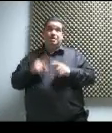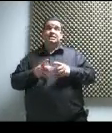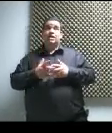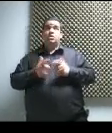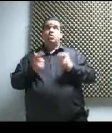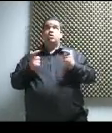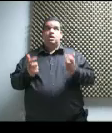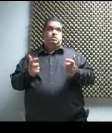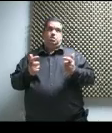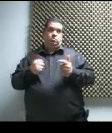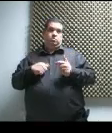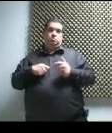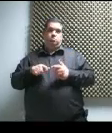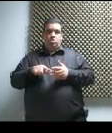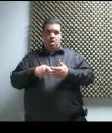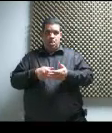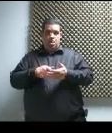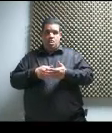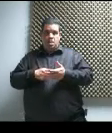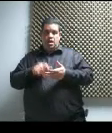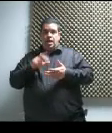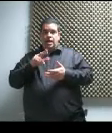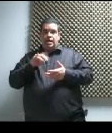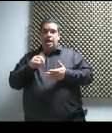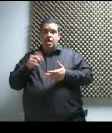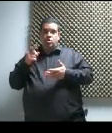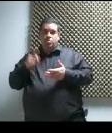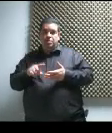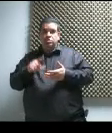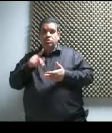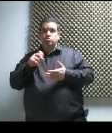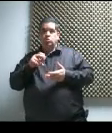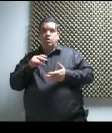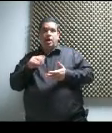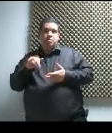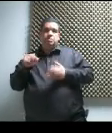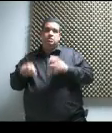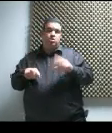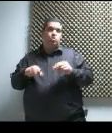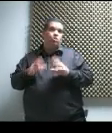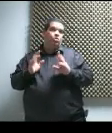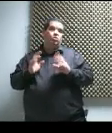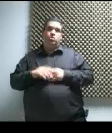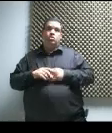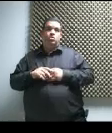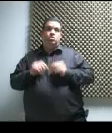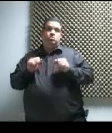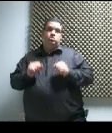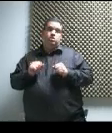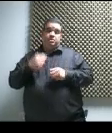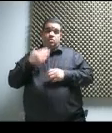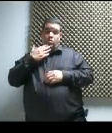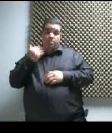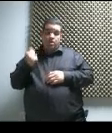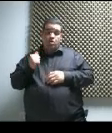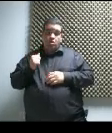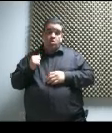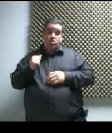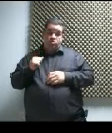no te pongas a sintonizar el radio. Ah, mira, se generó tsunami o no. Así que probablemente lo mejor,